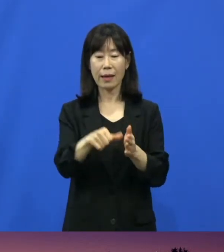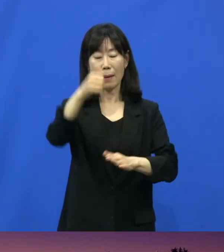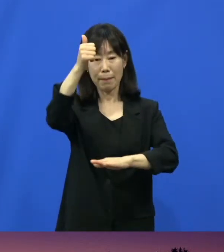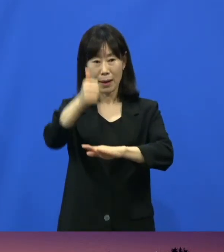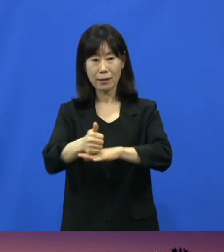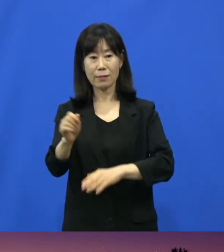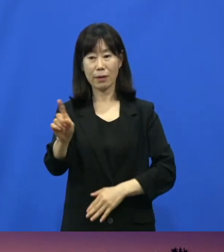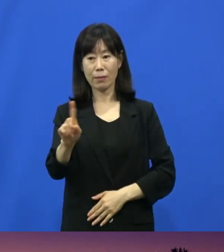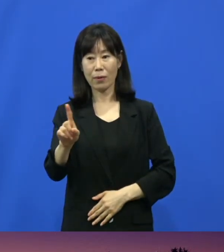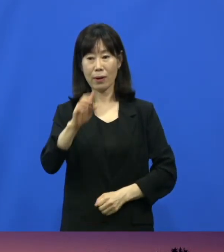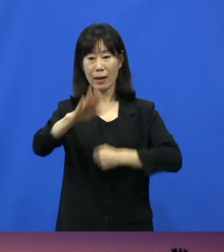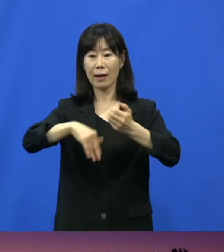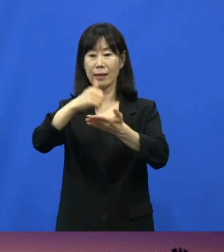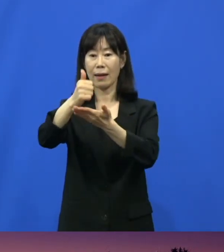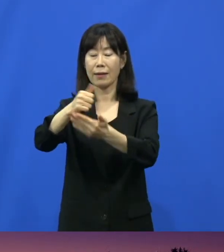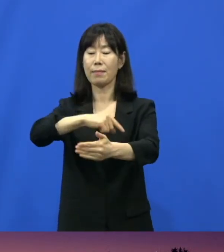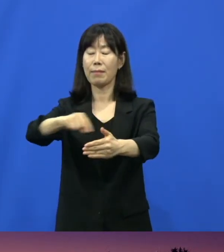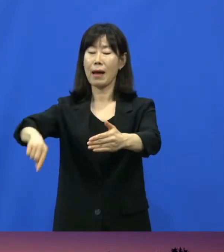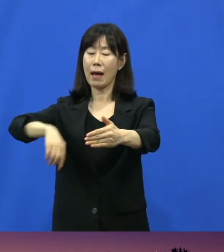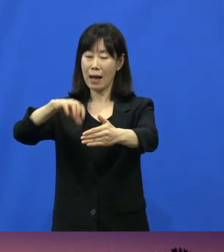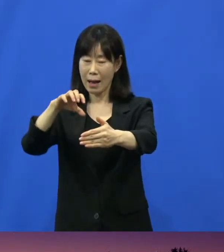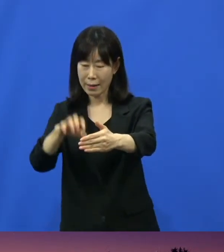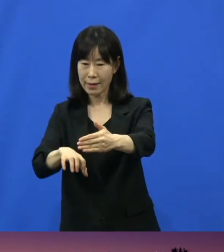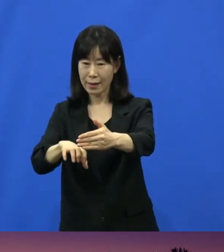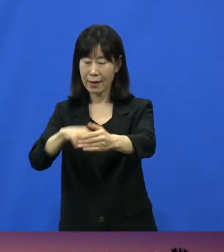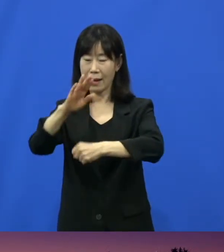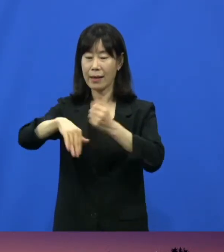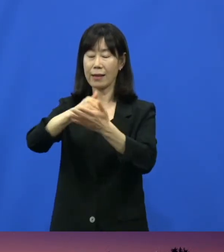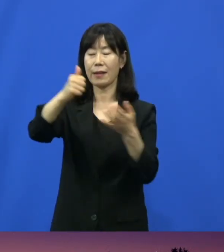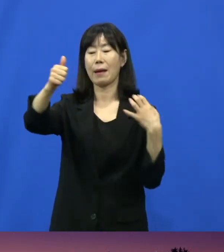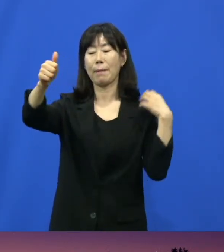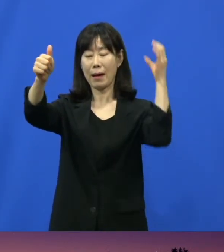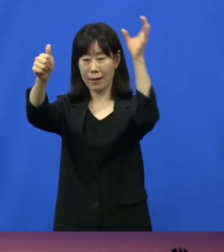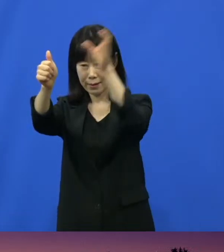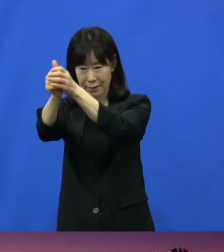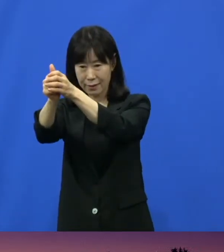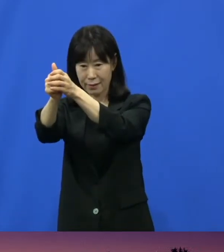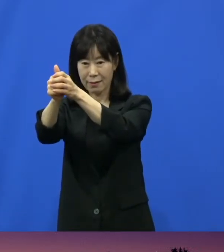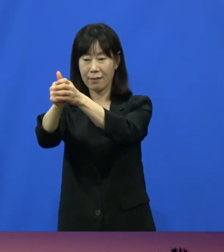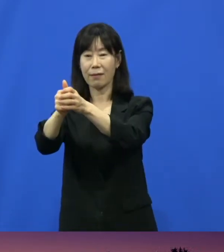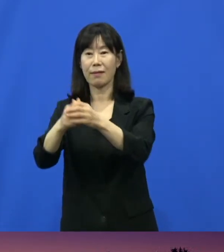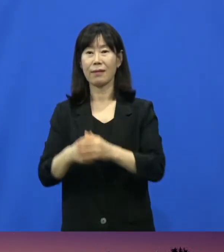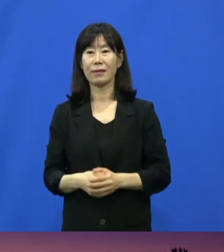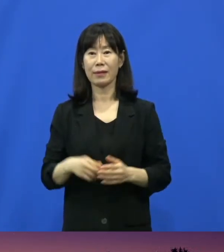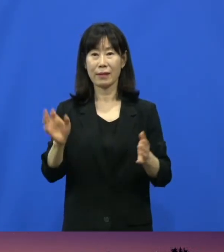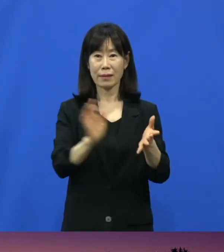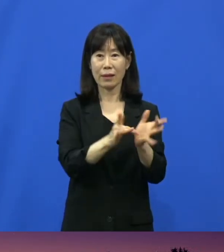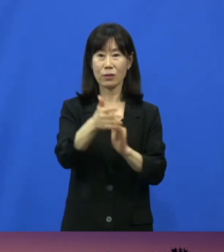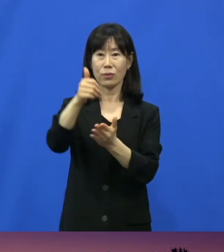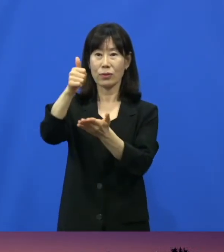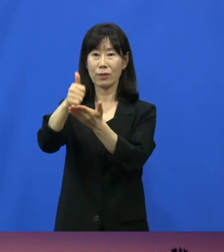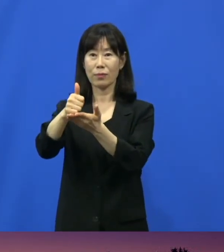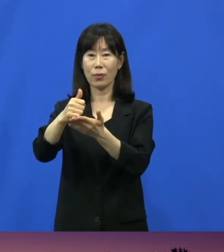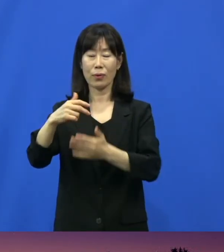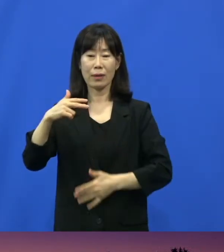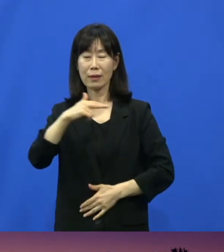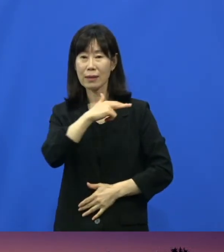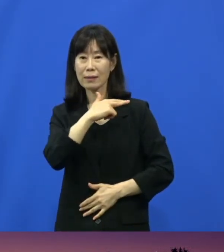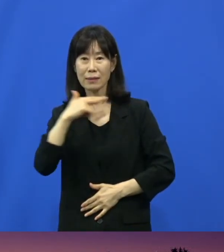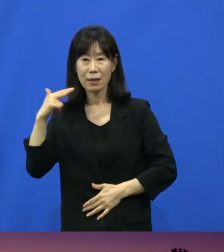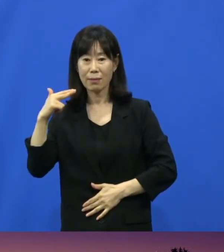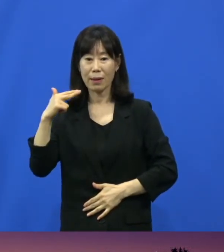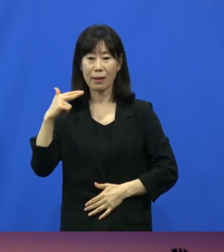인생의 마지막도 그분의 품 안에 우리의 삶을 맡기는 것이에요. 여러분, 예수님도 스데반도 기도할 때 뭐라고